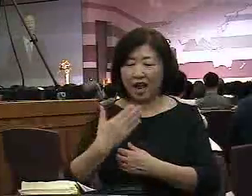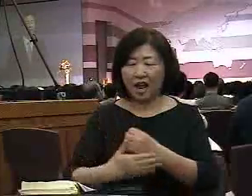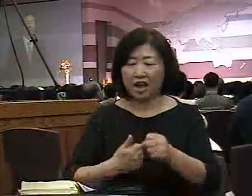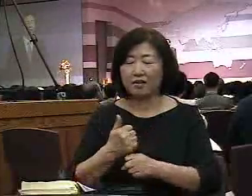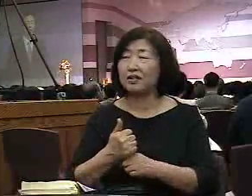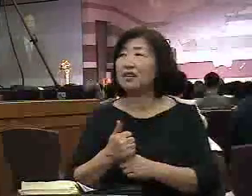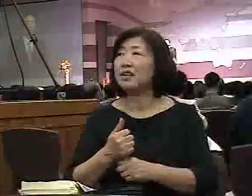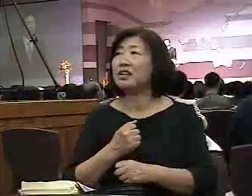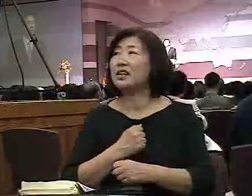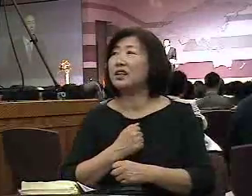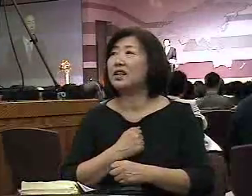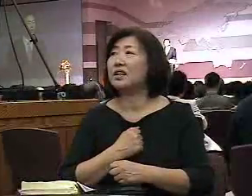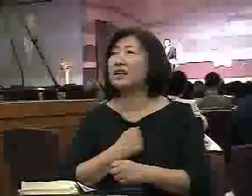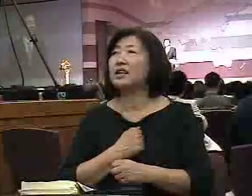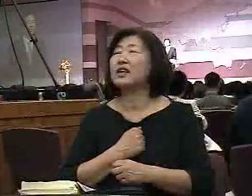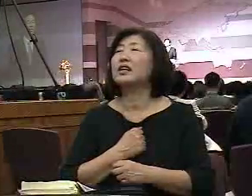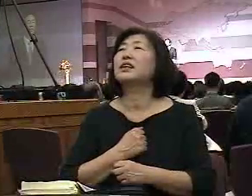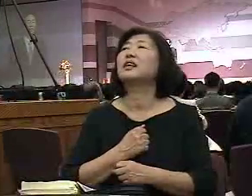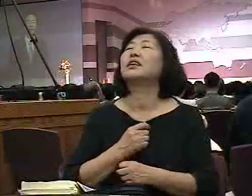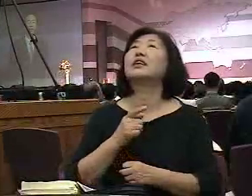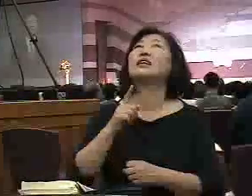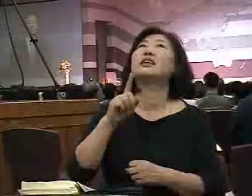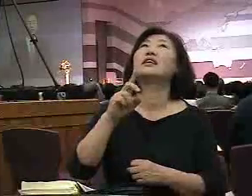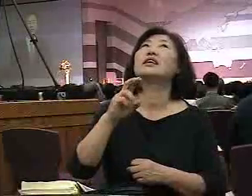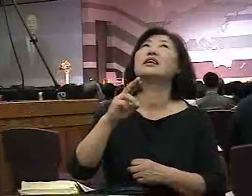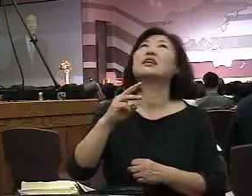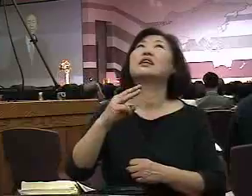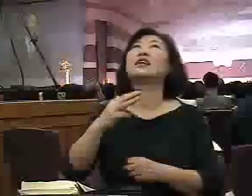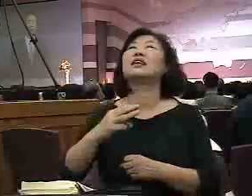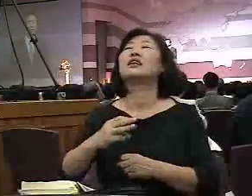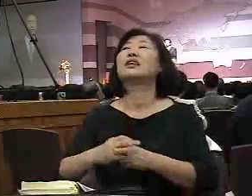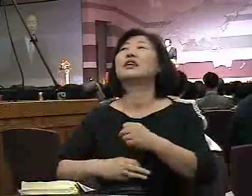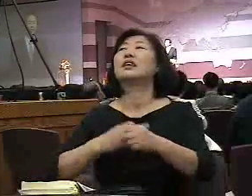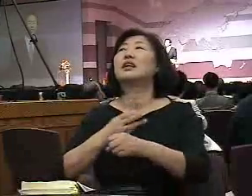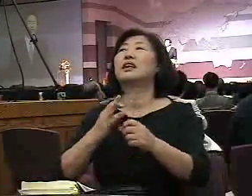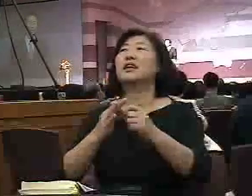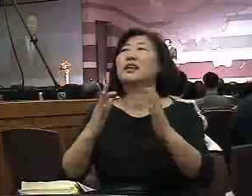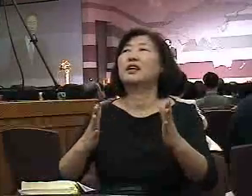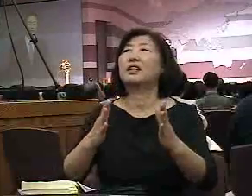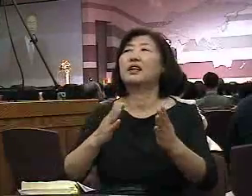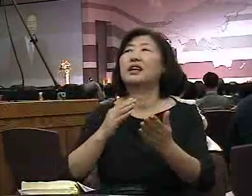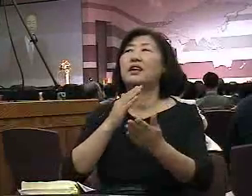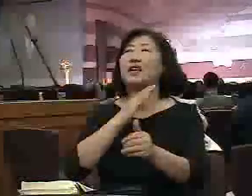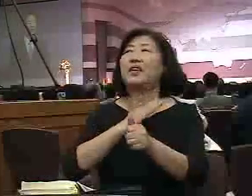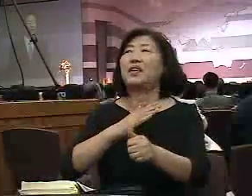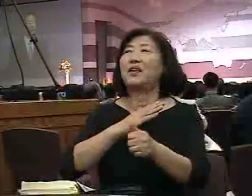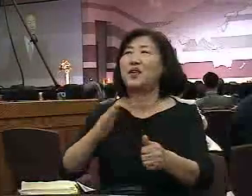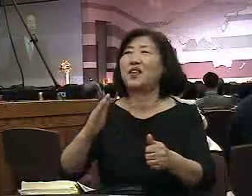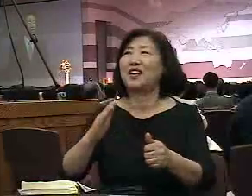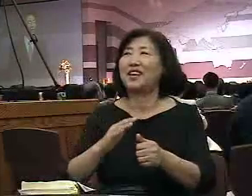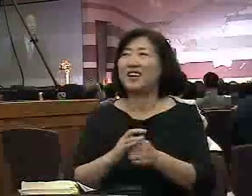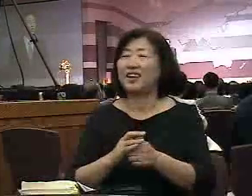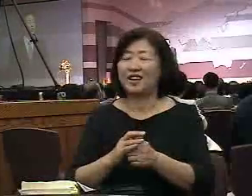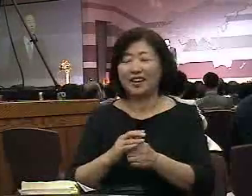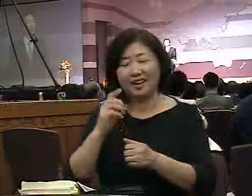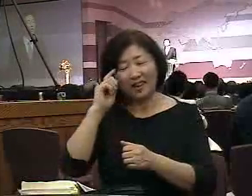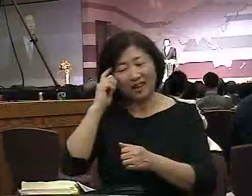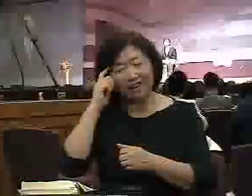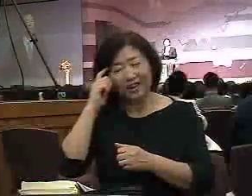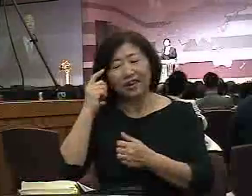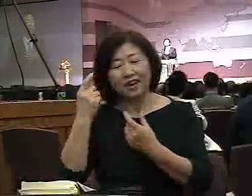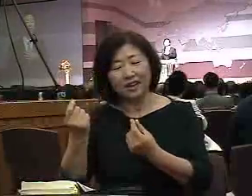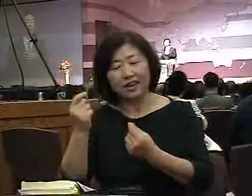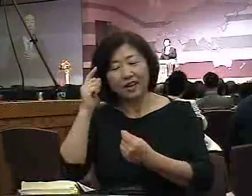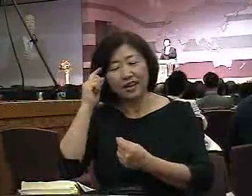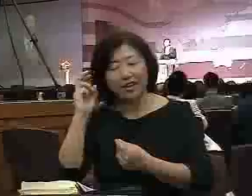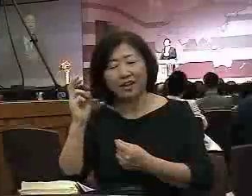속상하셨으면 무려 13년 동안을 말을 안 하시는 거예요. 이걸 그냥 퇴학을 시켜버려 그냥. 아마 그러셨을 것 같아요. 근데